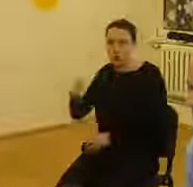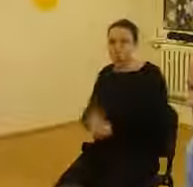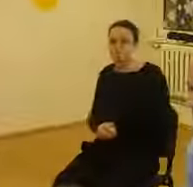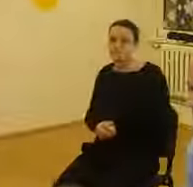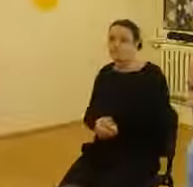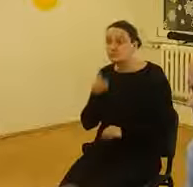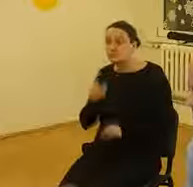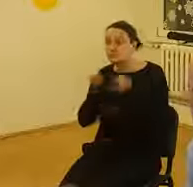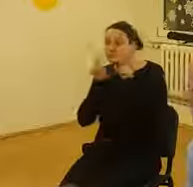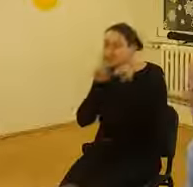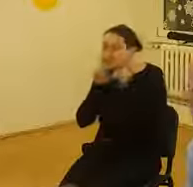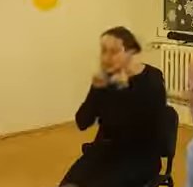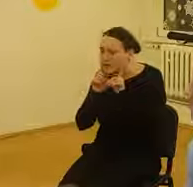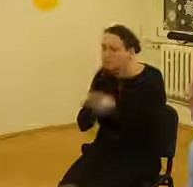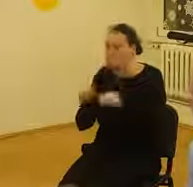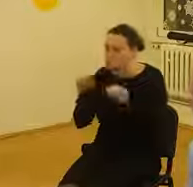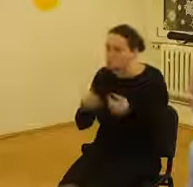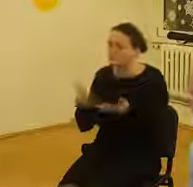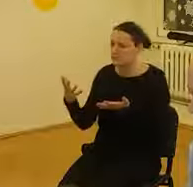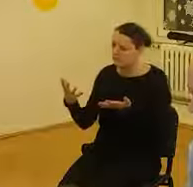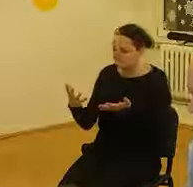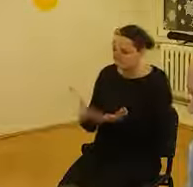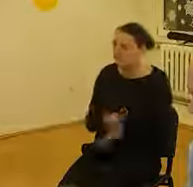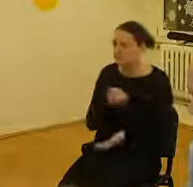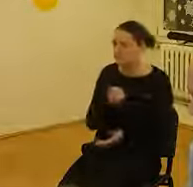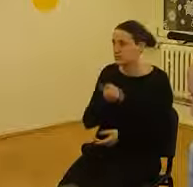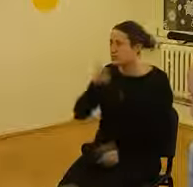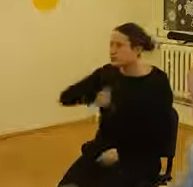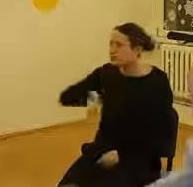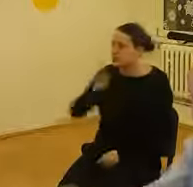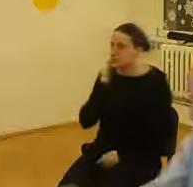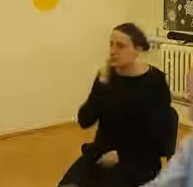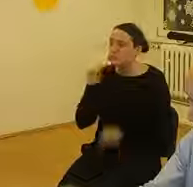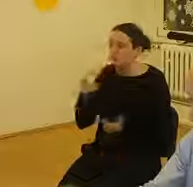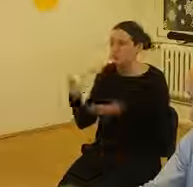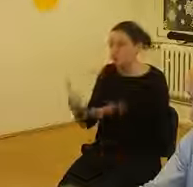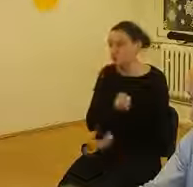której możemy sięgnąć i z której my jako mieszkańcy możemy skorzystać.